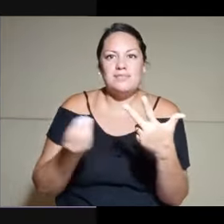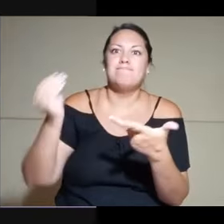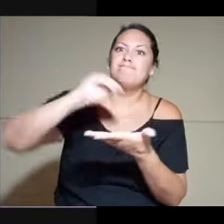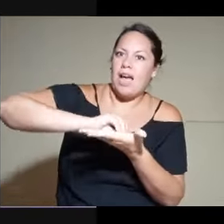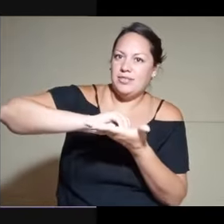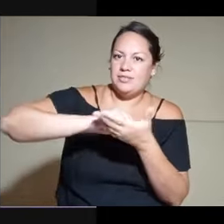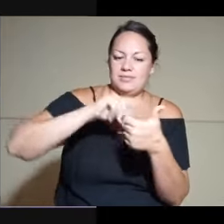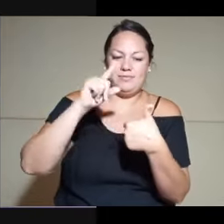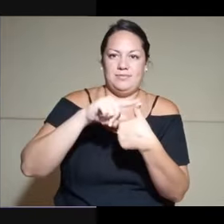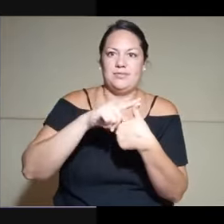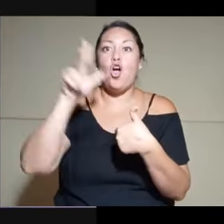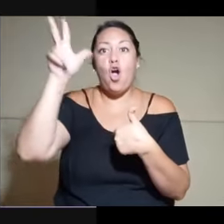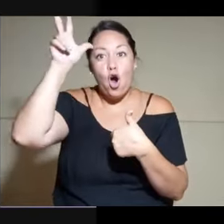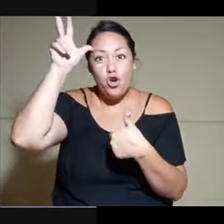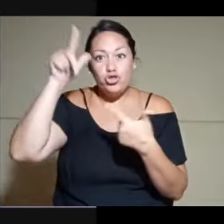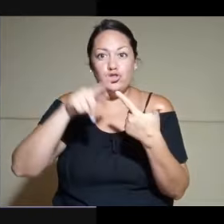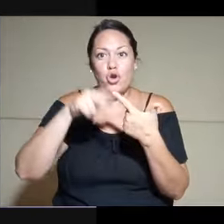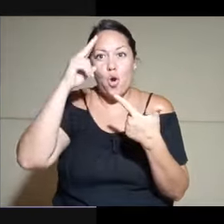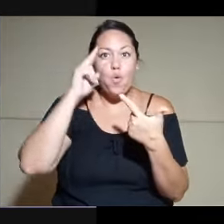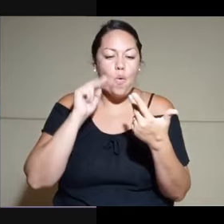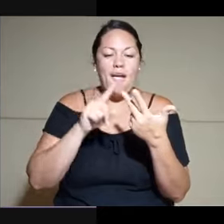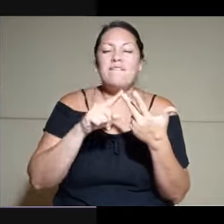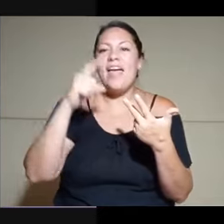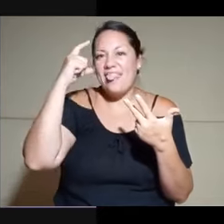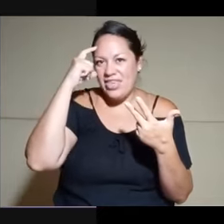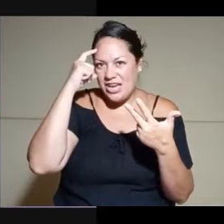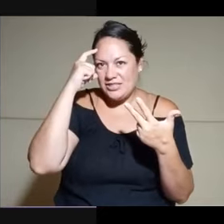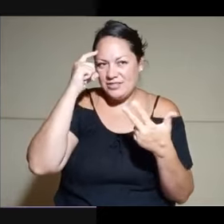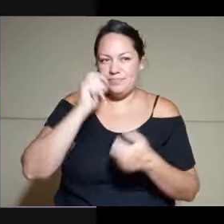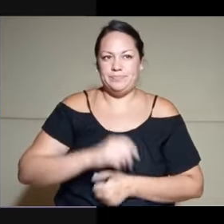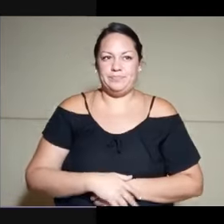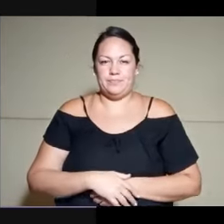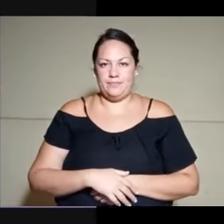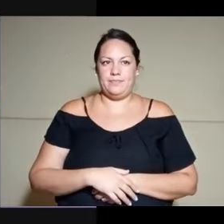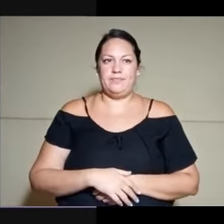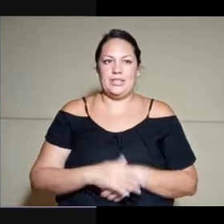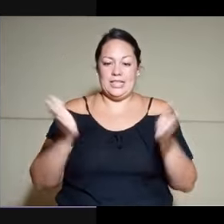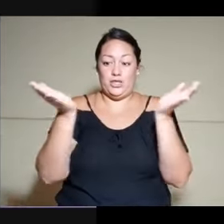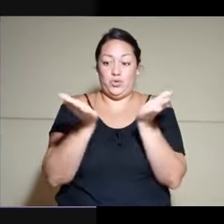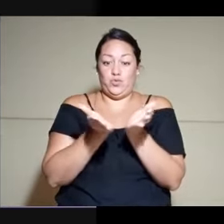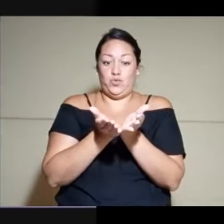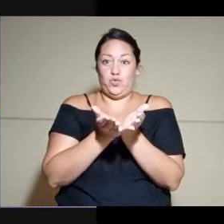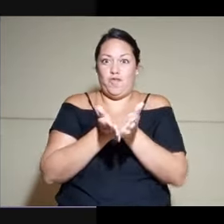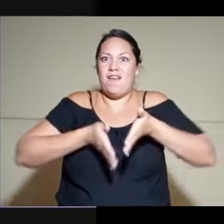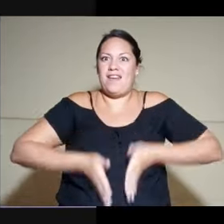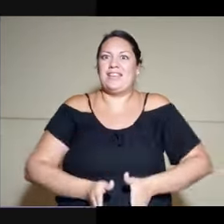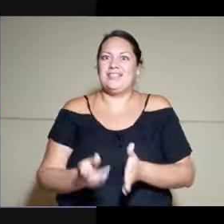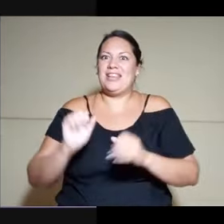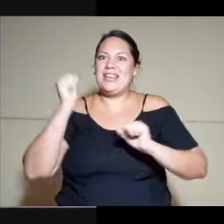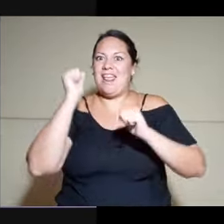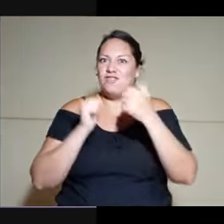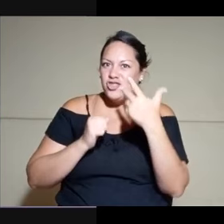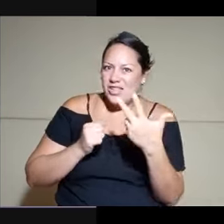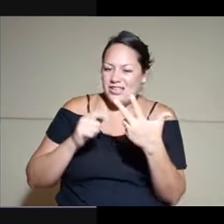surco bulbo protuberancial nacen 3 nervios más, que es el par 8, el par 9 y el par